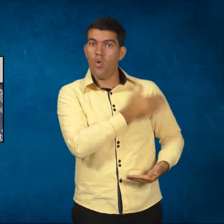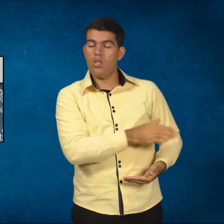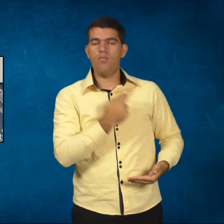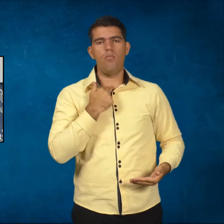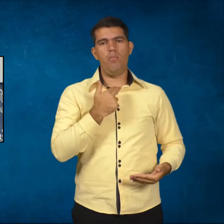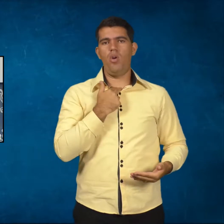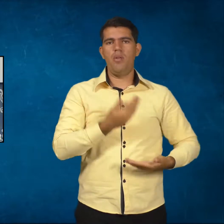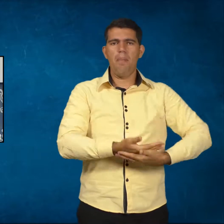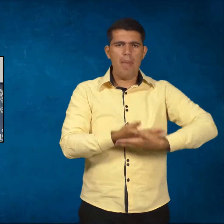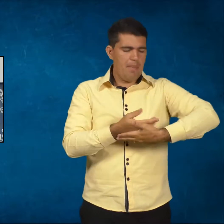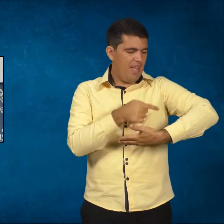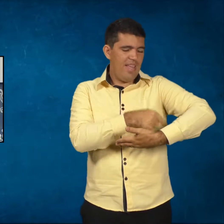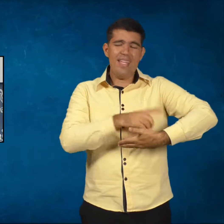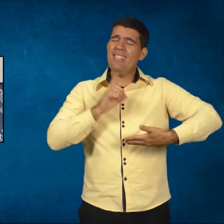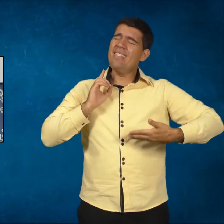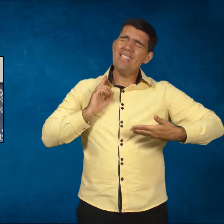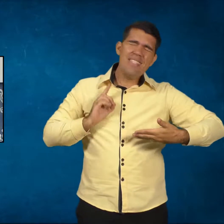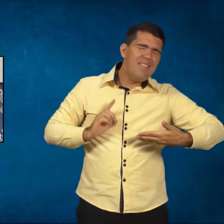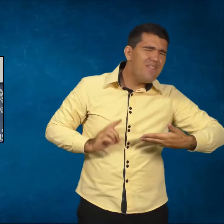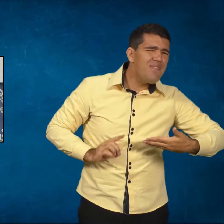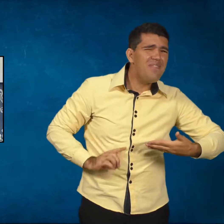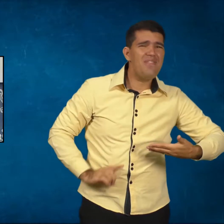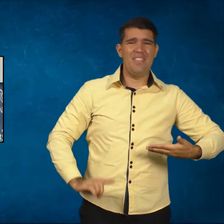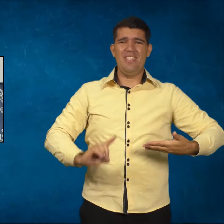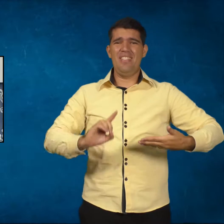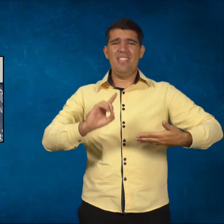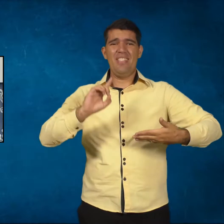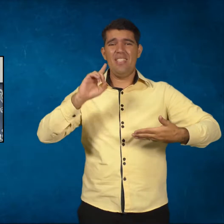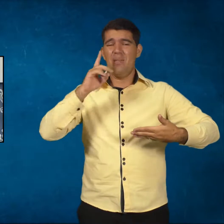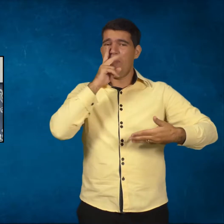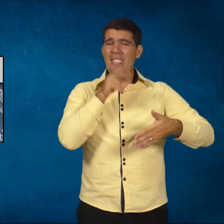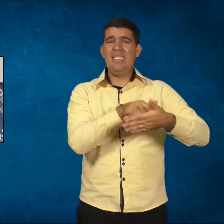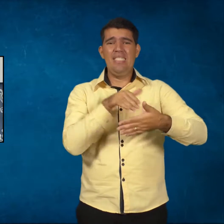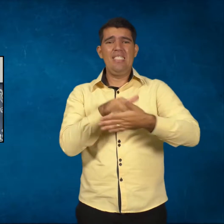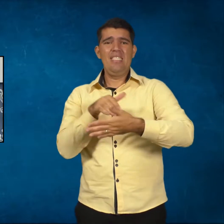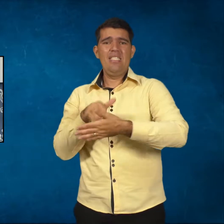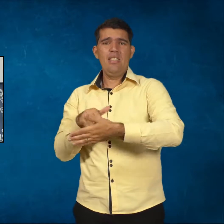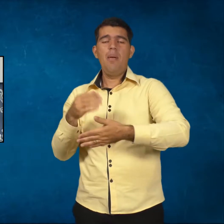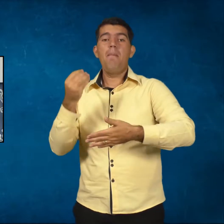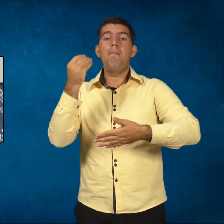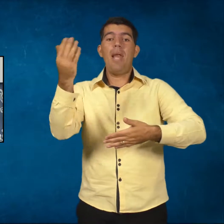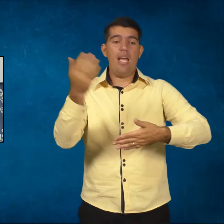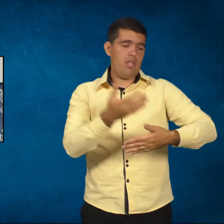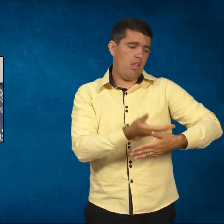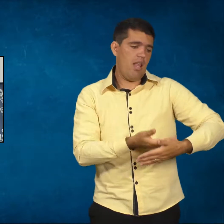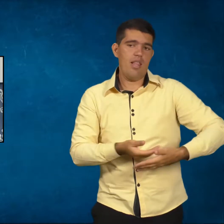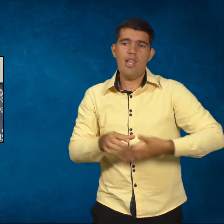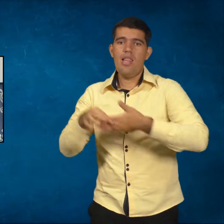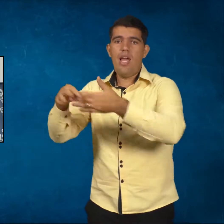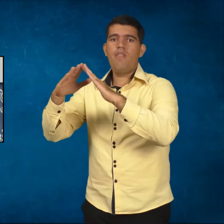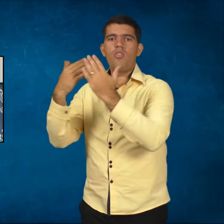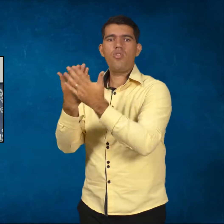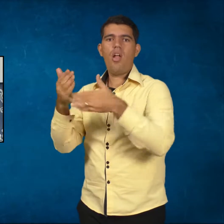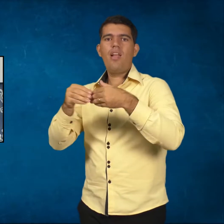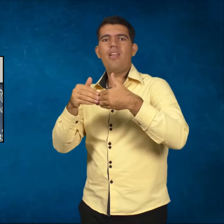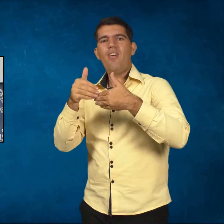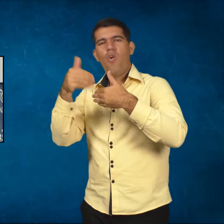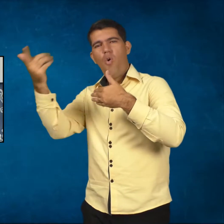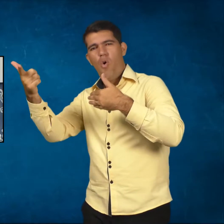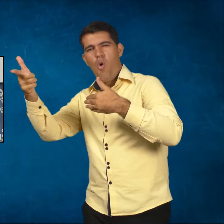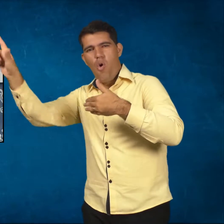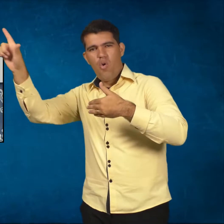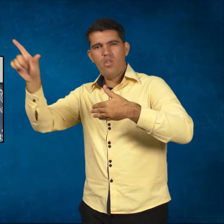bebê com uma deficiência muito comprometida. Por que levar o recurso para ele para uma escola separada? Se o problema